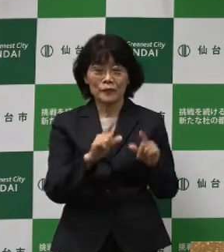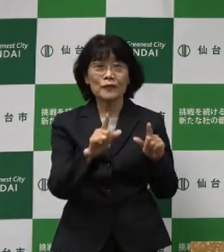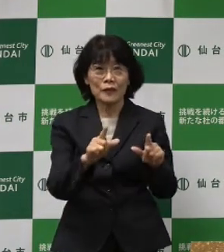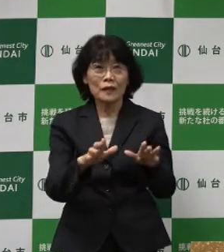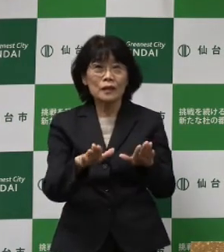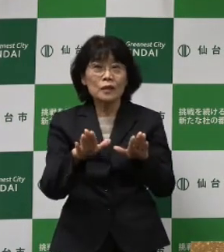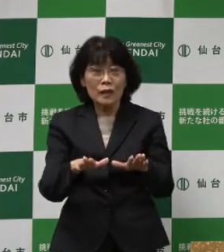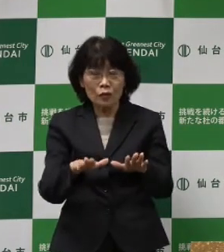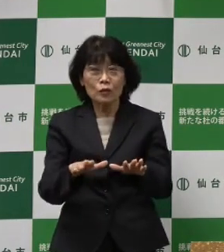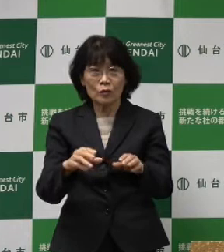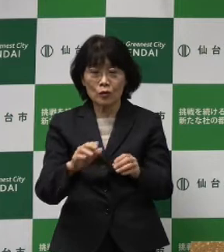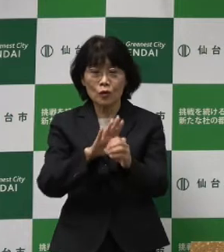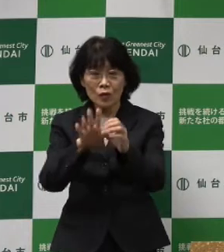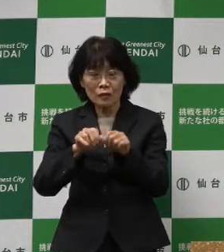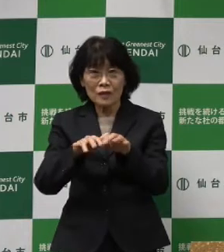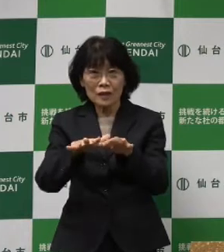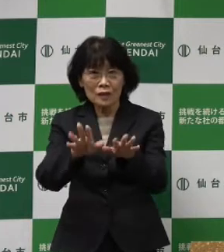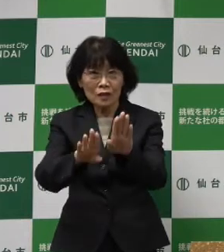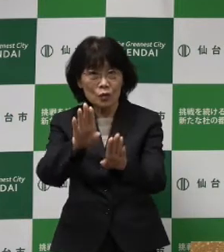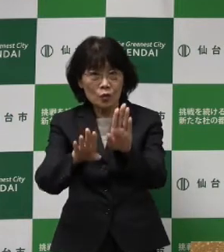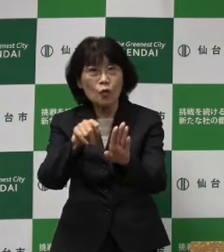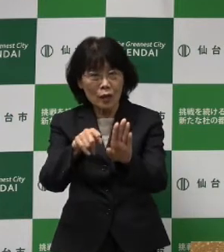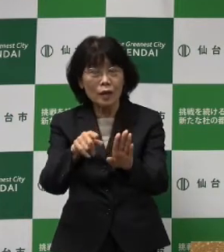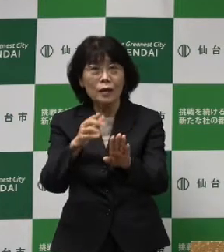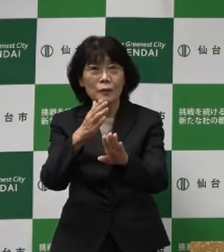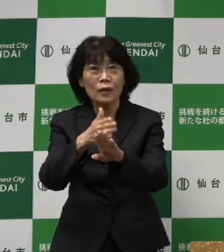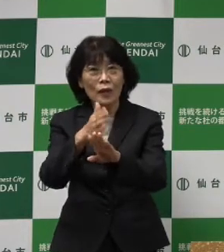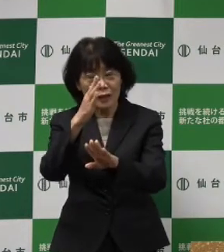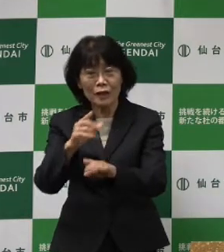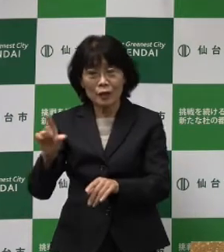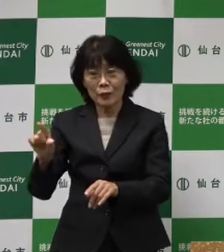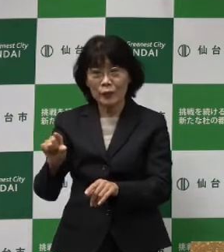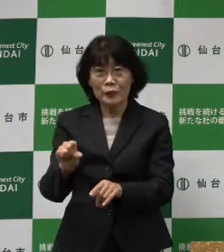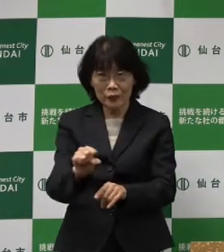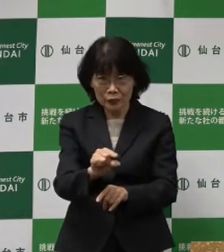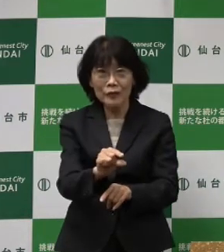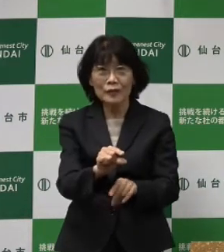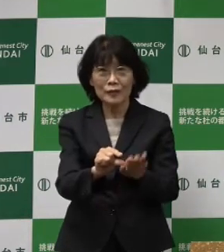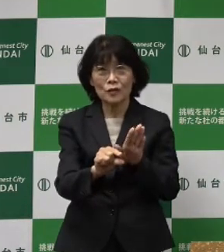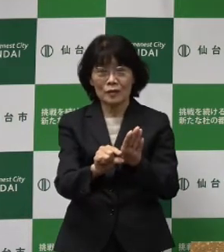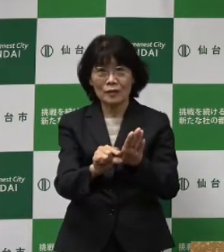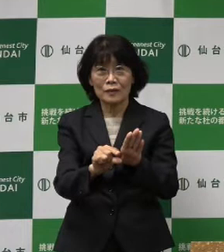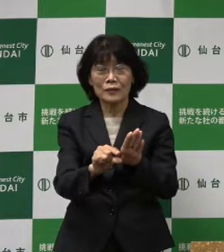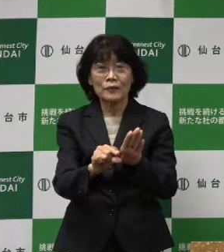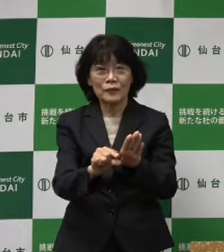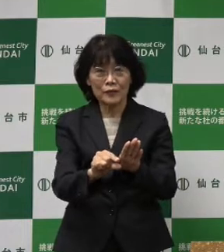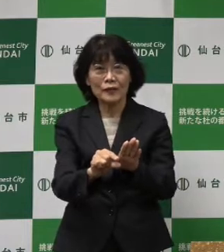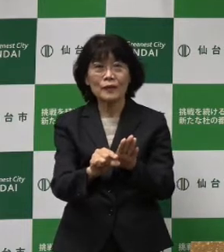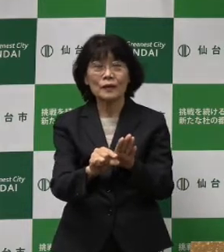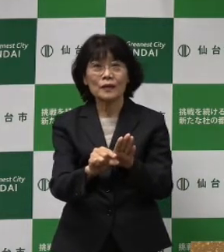今の感染状況はおかげさまで、落ち着いておりますので、これ